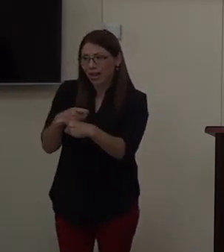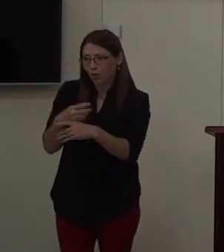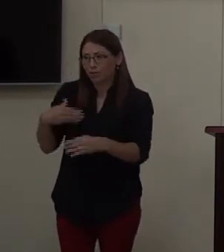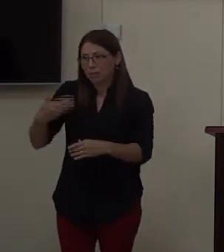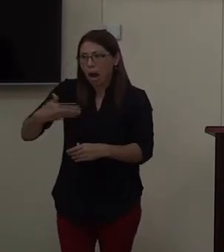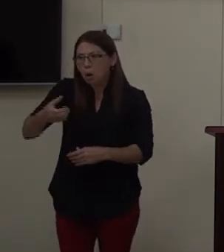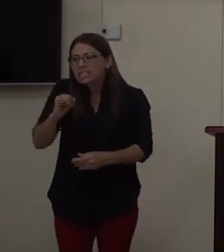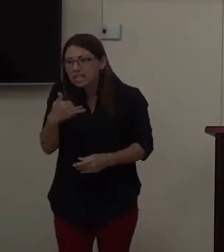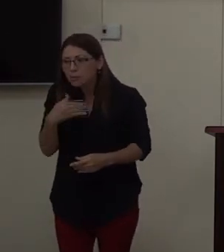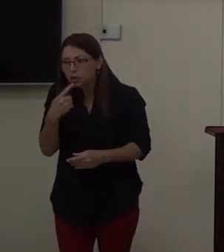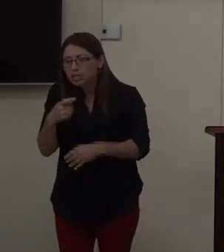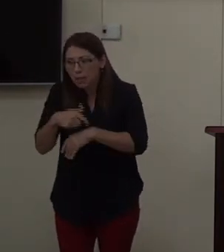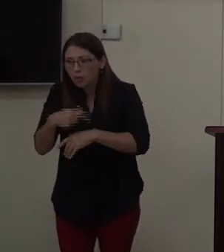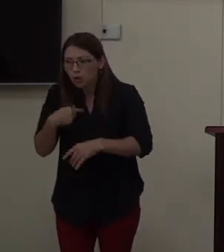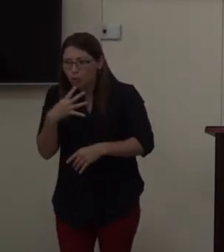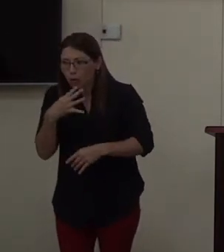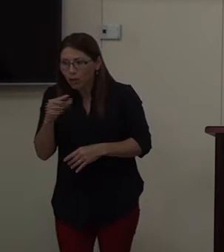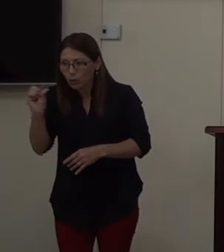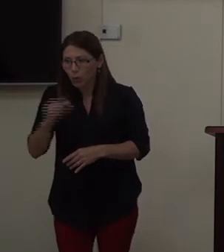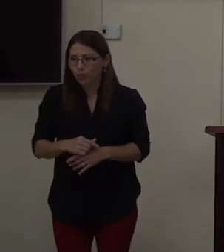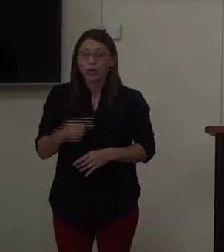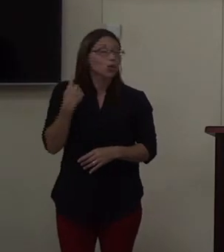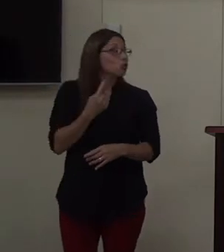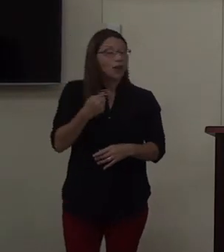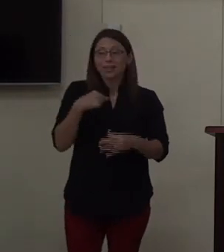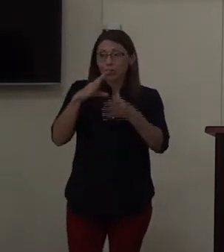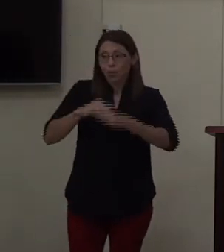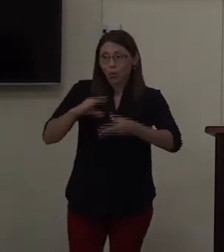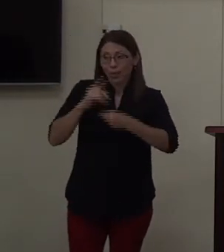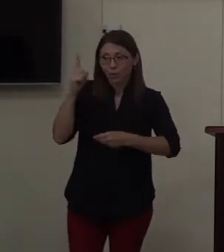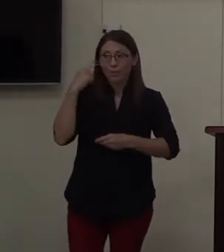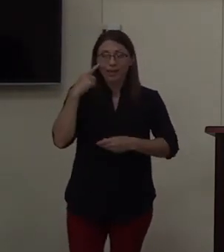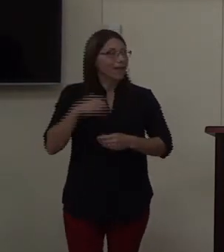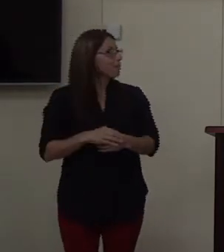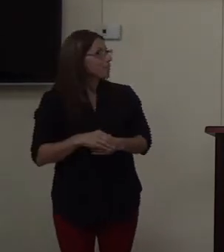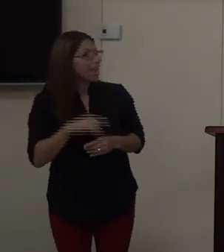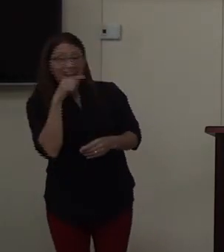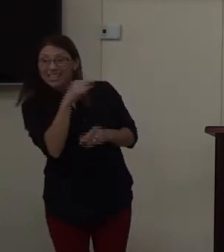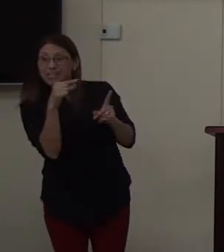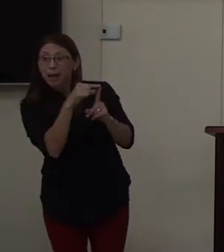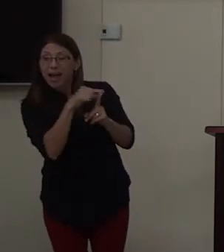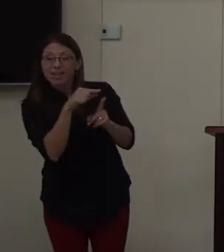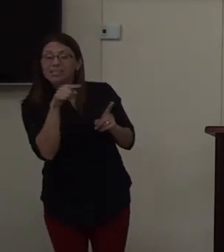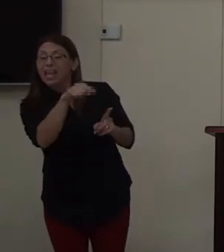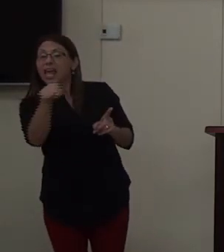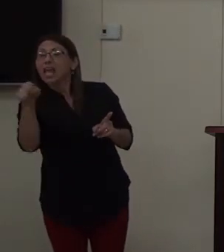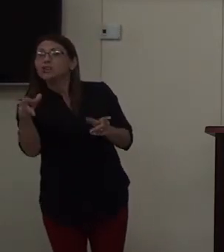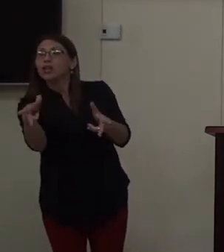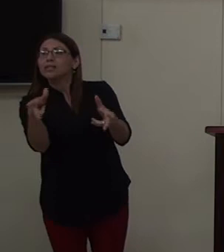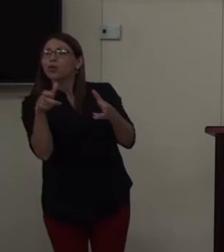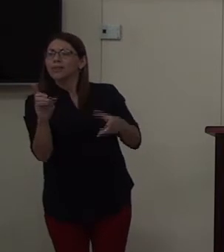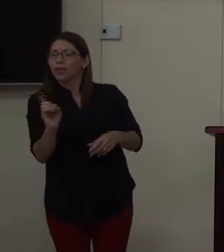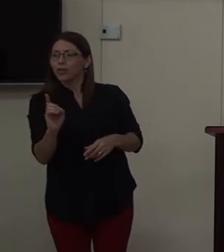poco, ¿verdad? Les voy a contar solo una anécdota para que vean la complejidad del proceso. ¿De dónde toman ellos esas palabras? Porque los, ya no hay